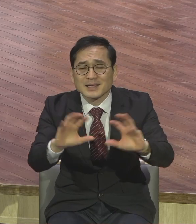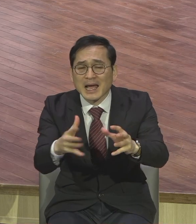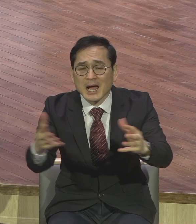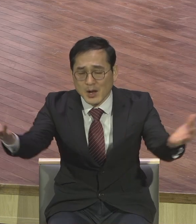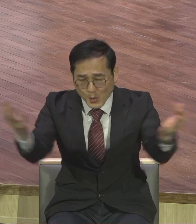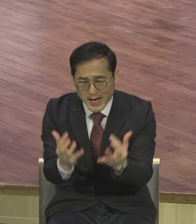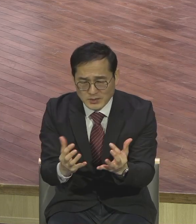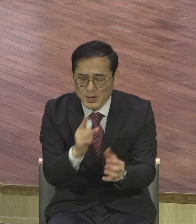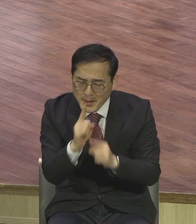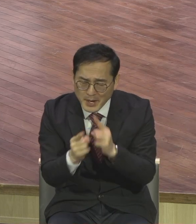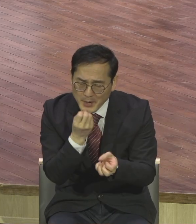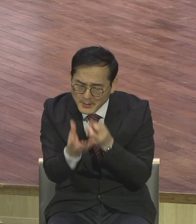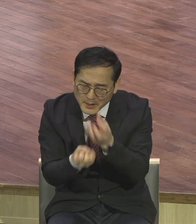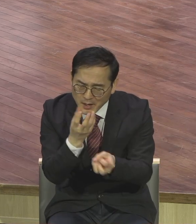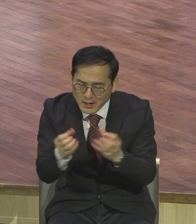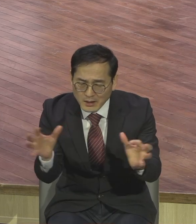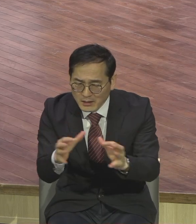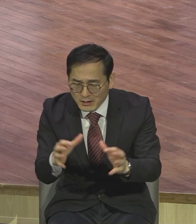다 충격받은 거예요.